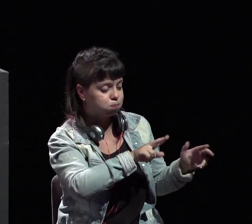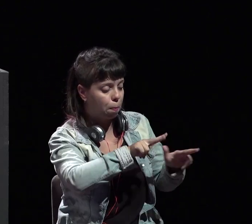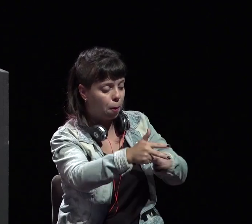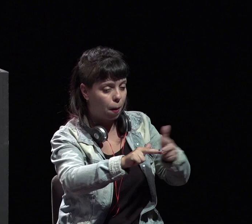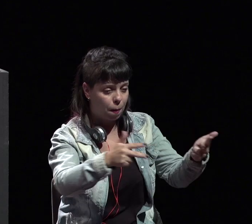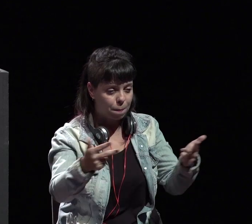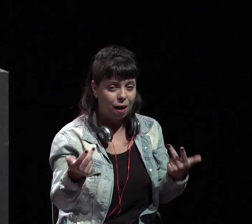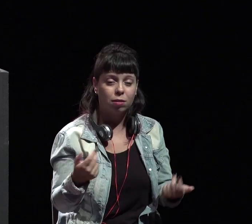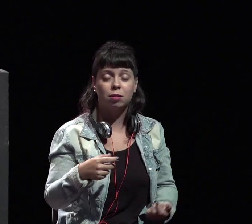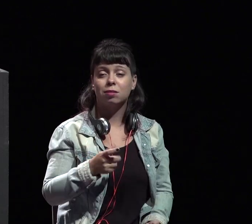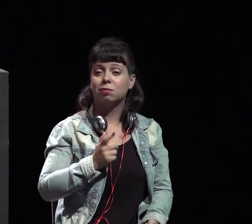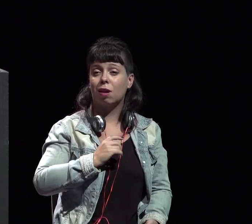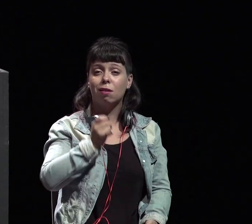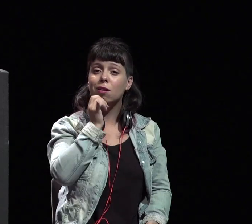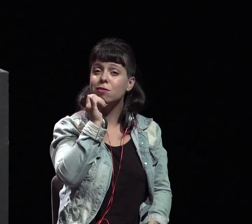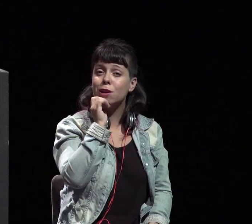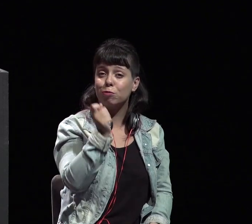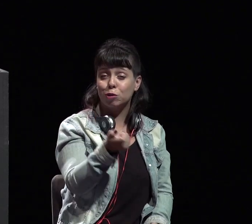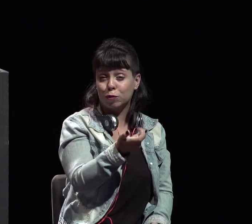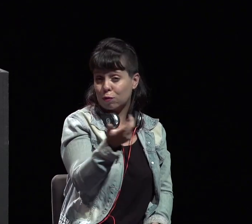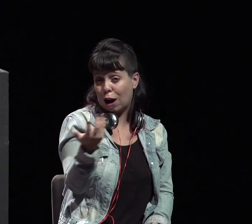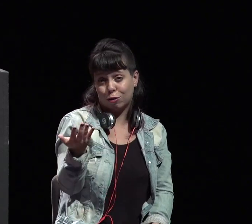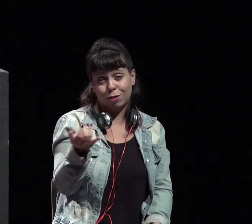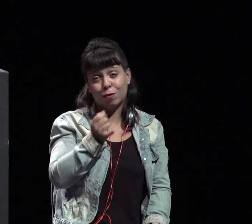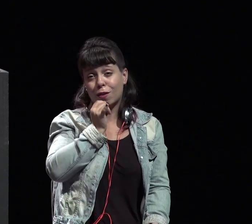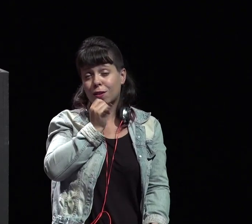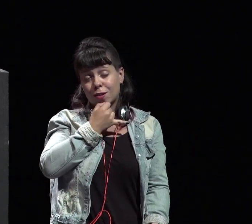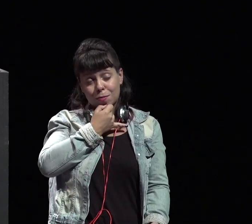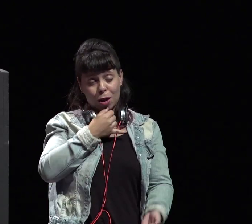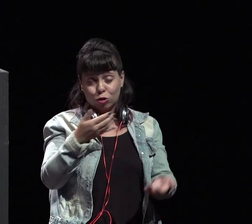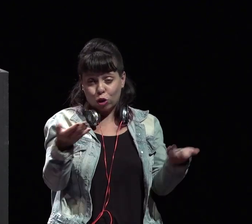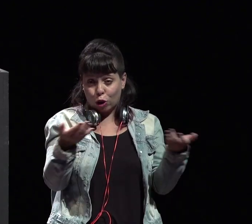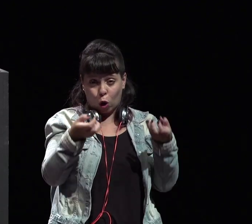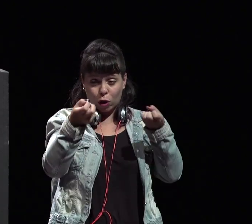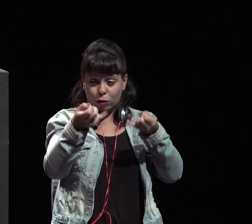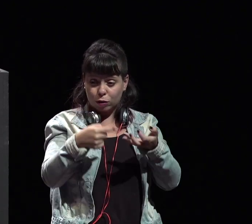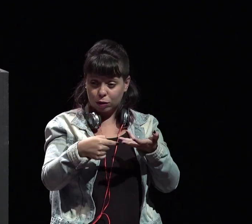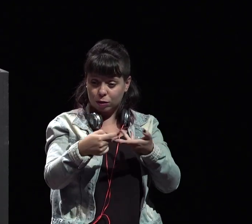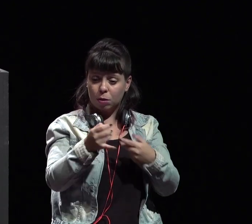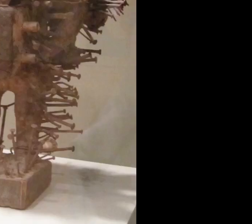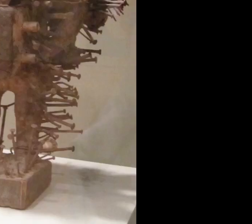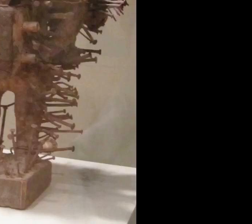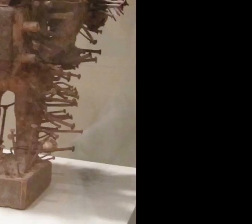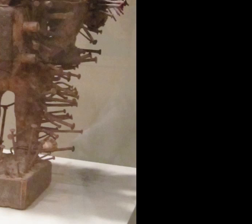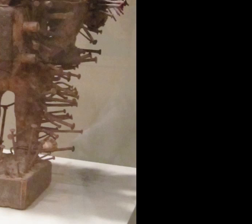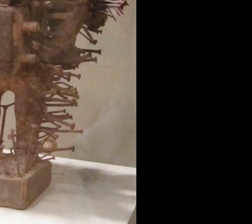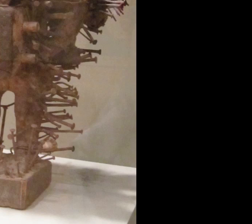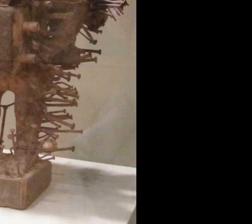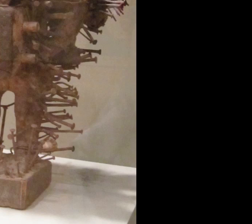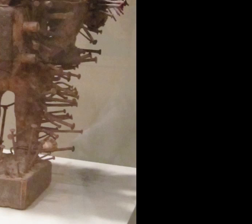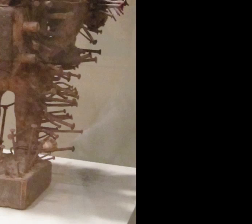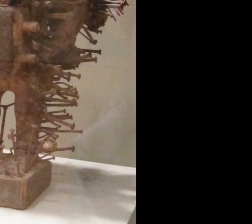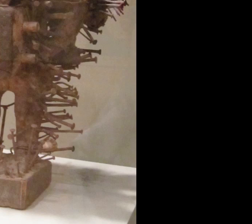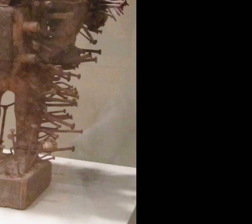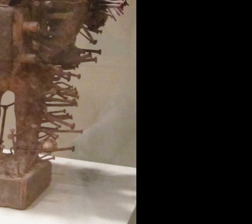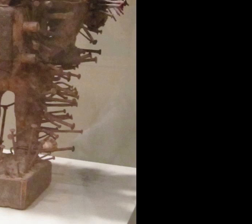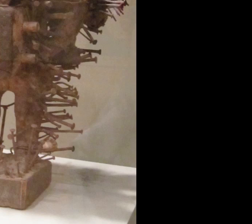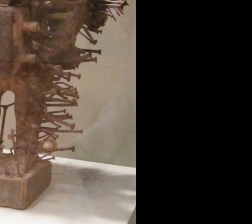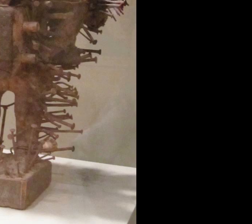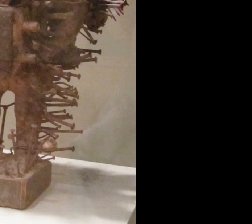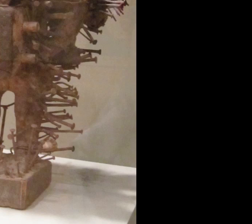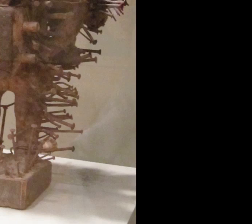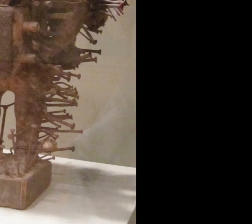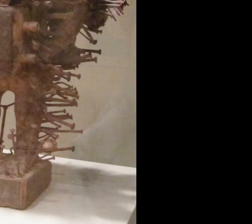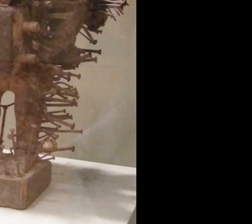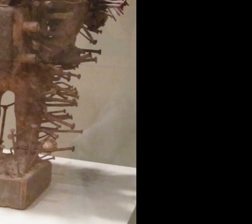que eu não vou poder, infelizmente, detalhar aqui, né, podemos considerar, por ora, os Nkisi dos povos Bantu, da África Ocidental, que